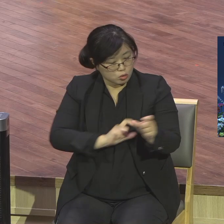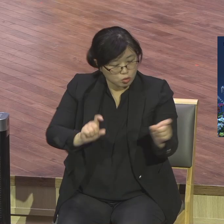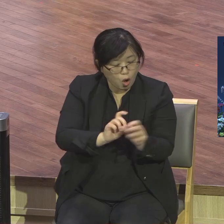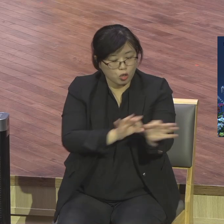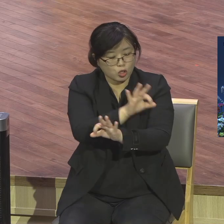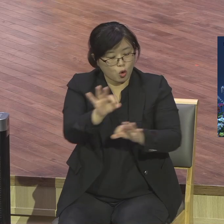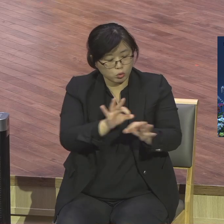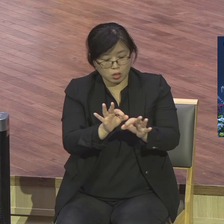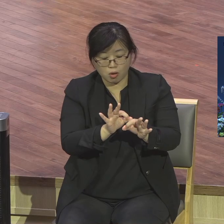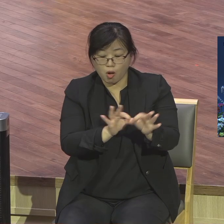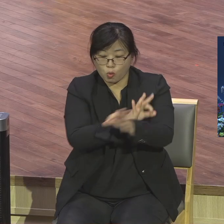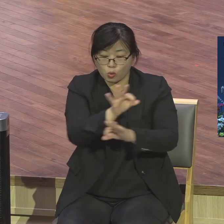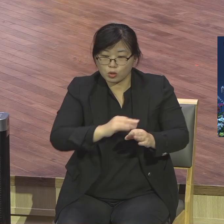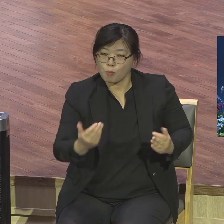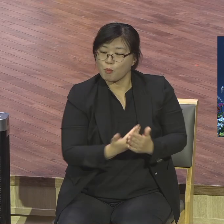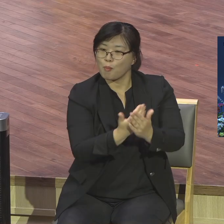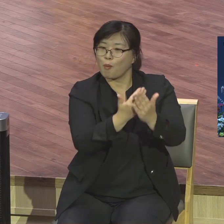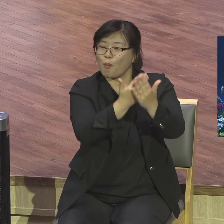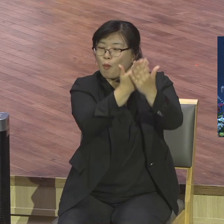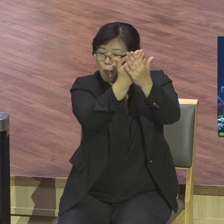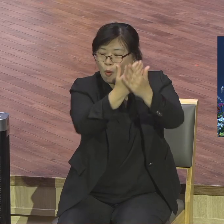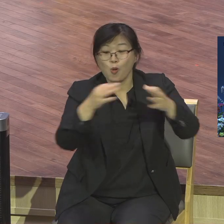후회하면서 놀랐다